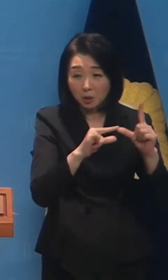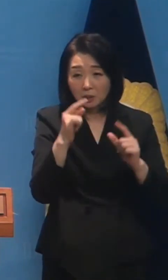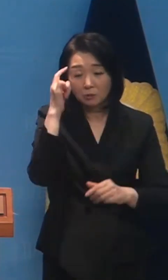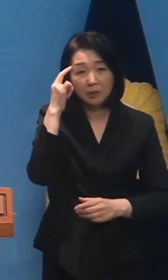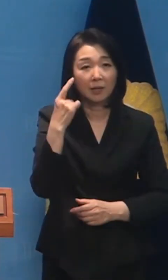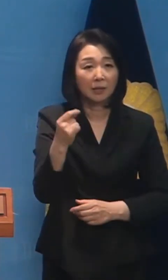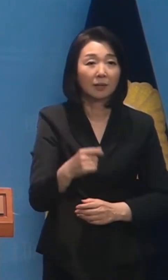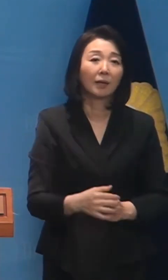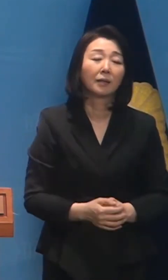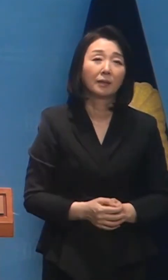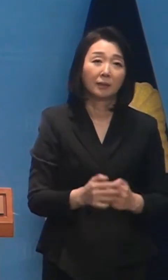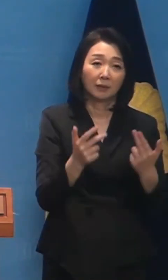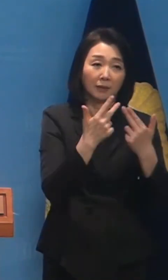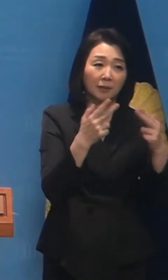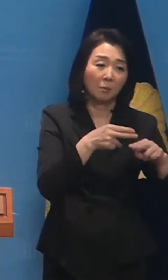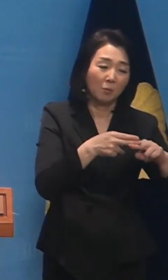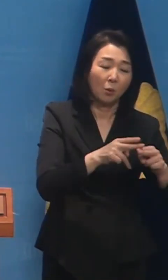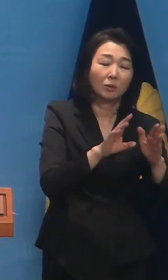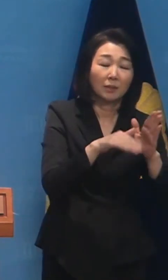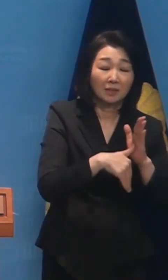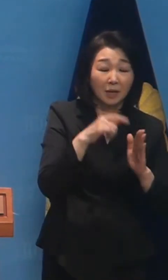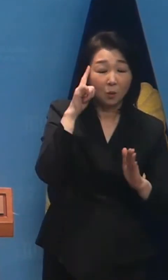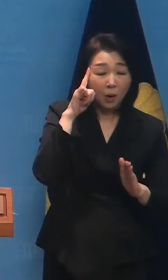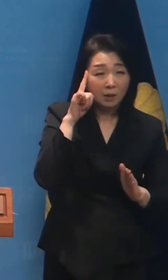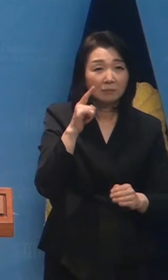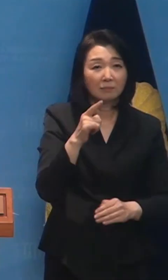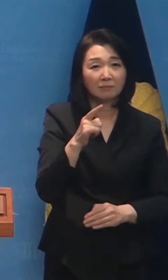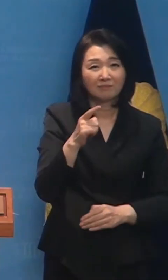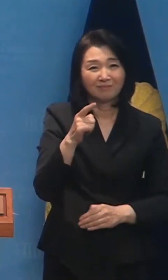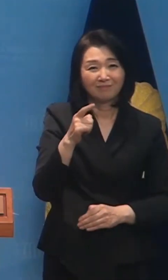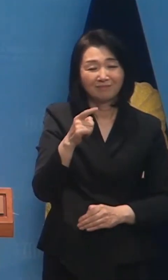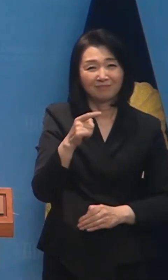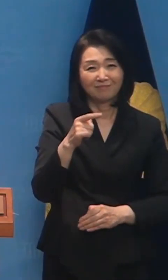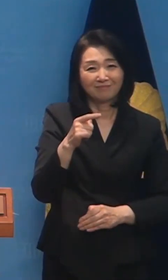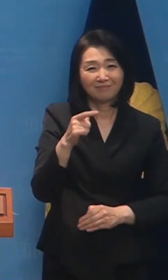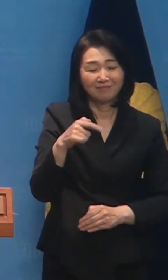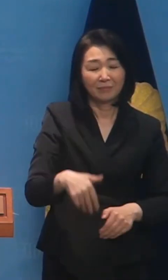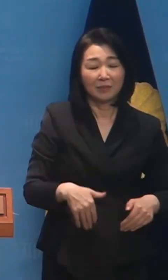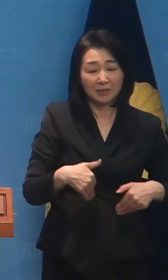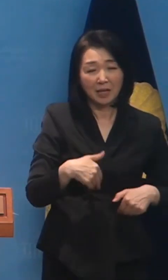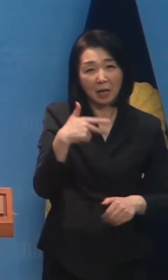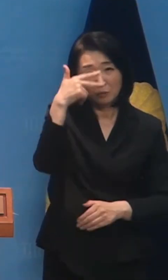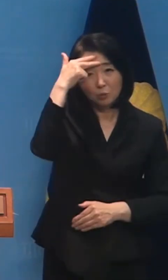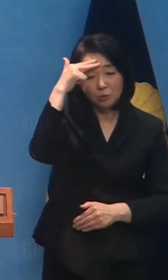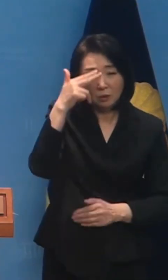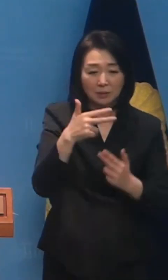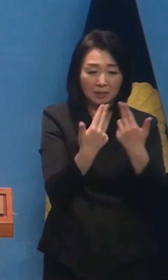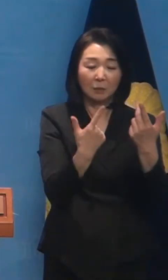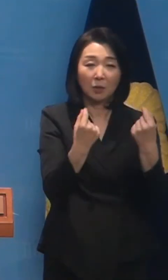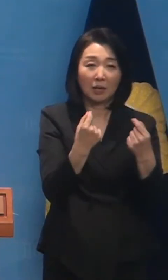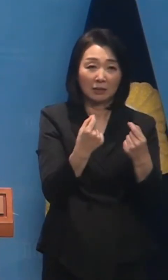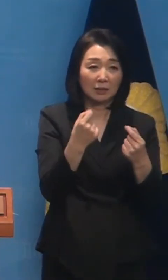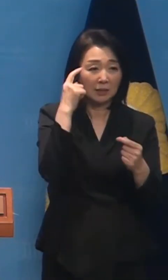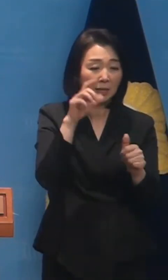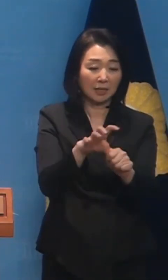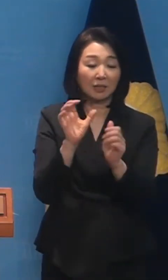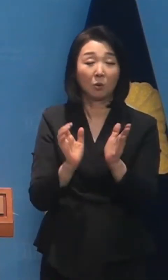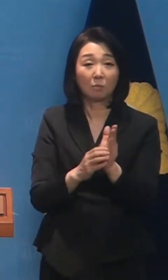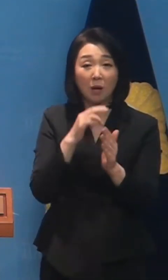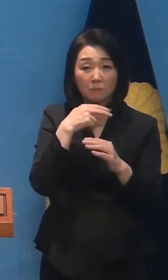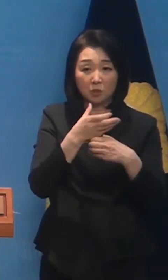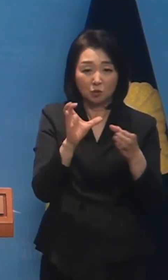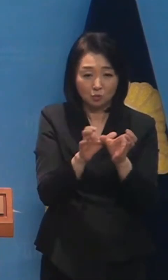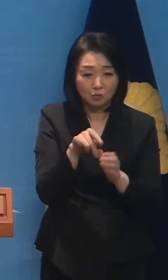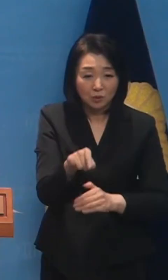의견, 이재명 독재시대 남조선 대통령 이재명과 같은 표현이 차용되었습니다. 그런데 민주당은